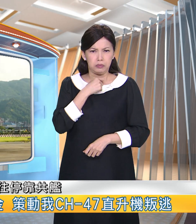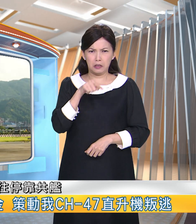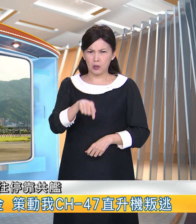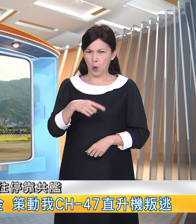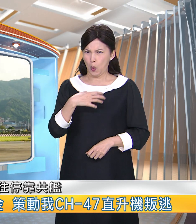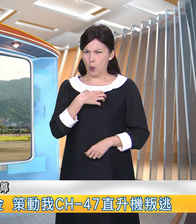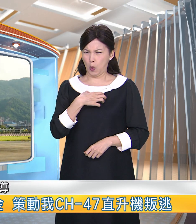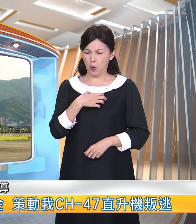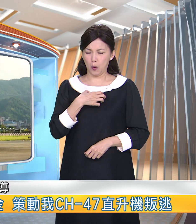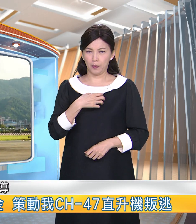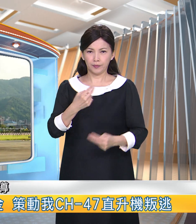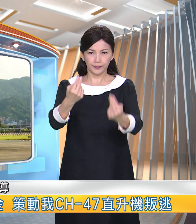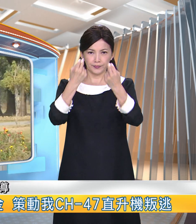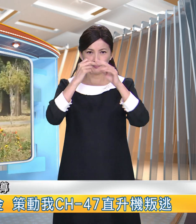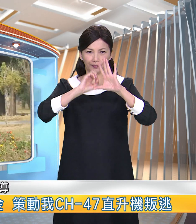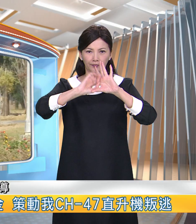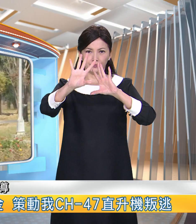接着来看我们的报道。